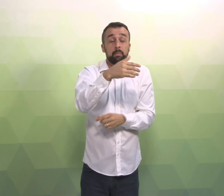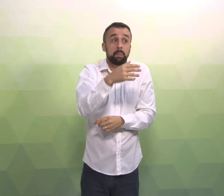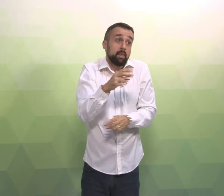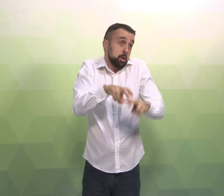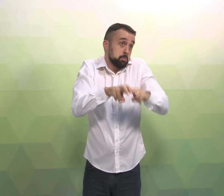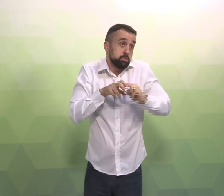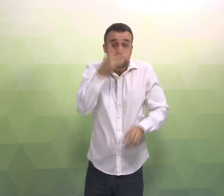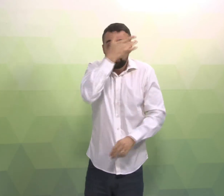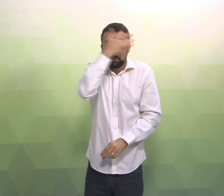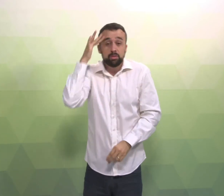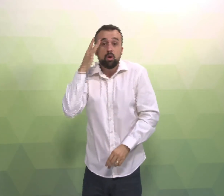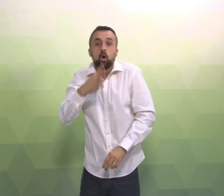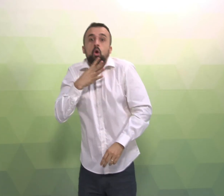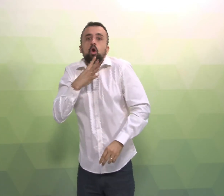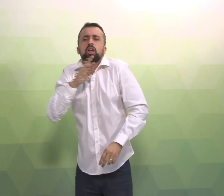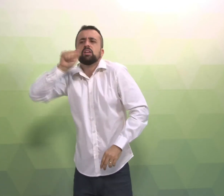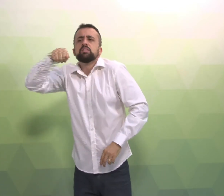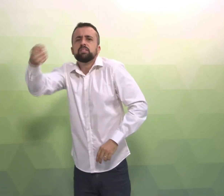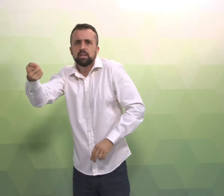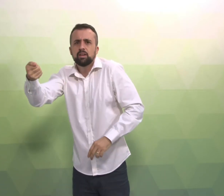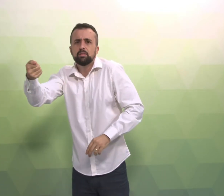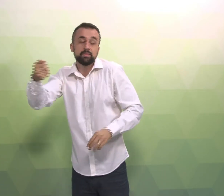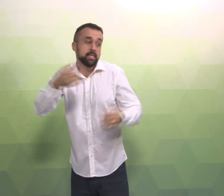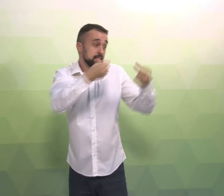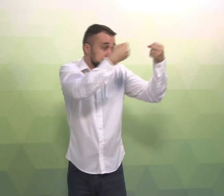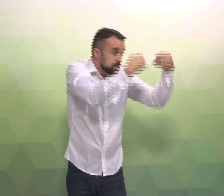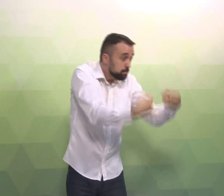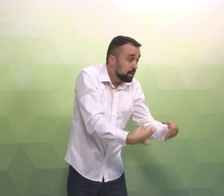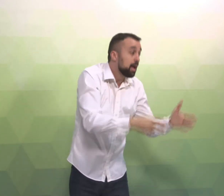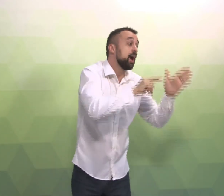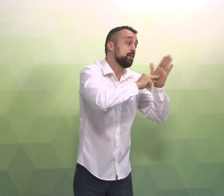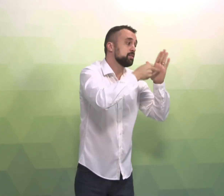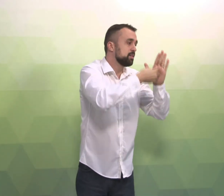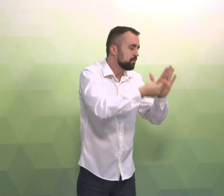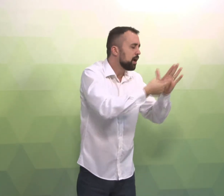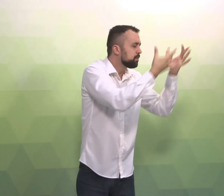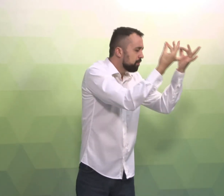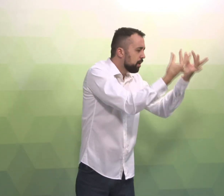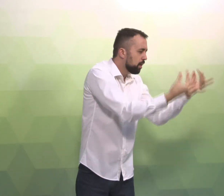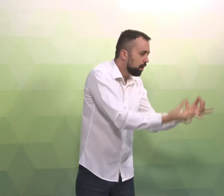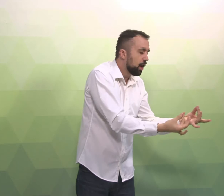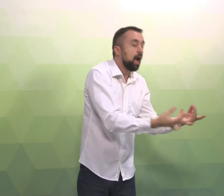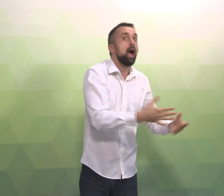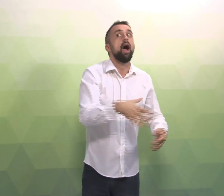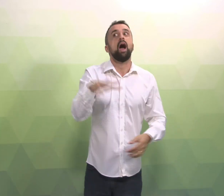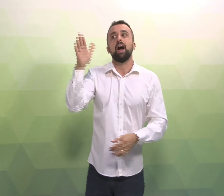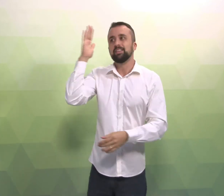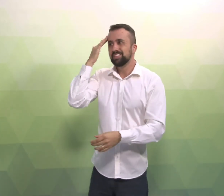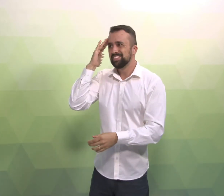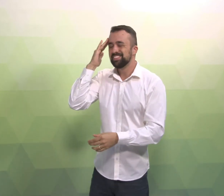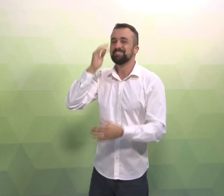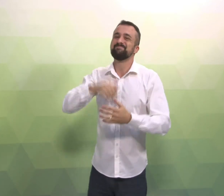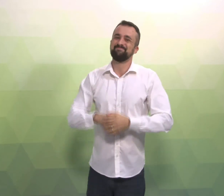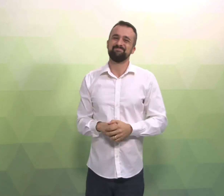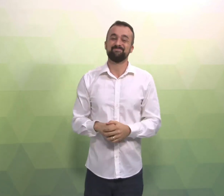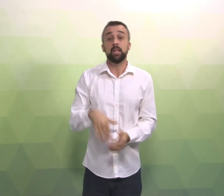com o conceito. Por isso, alguém que conhece o sinal precisa te explicar o que ele significa.